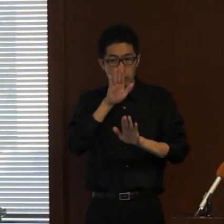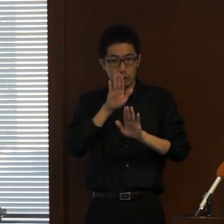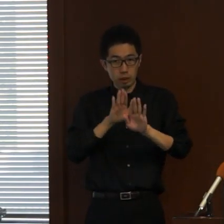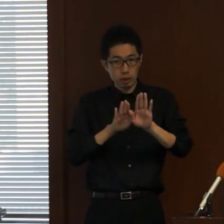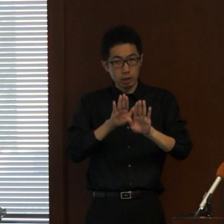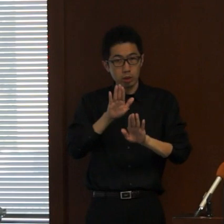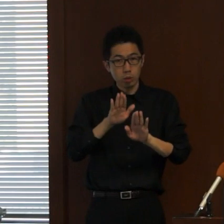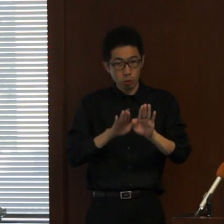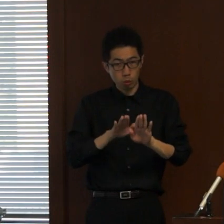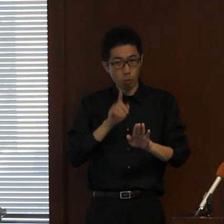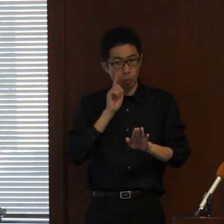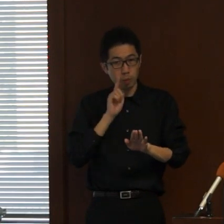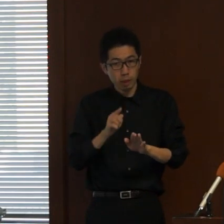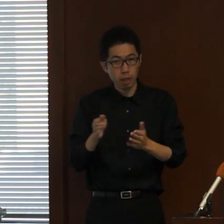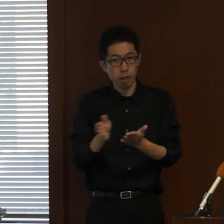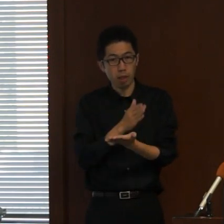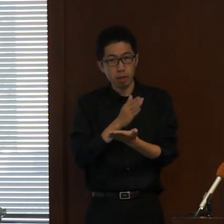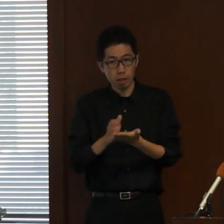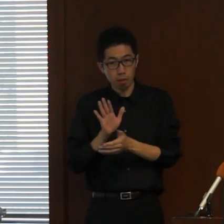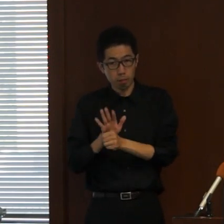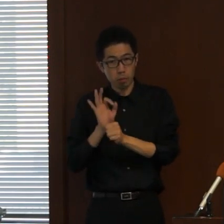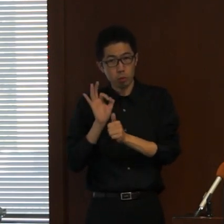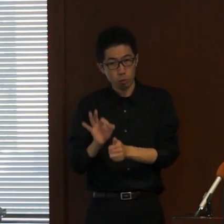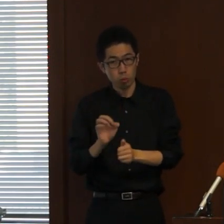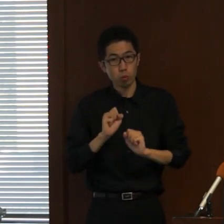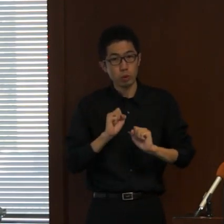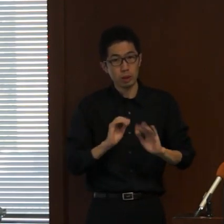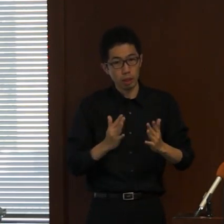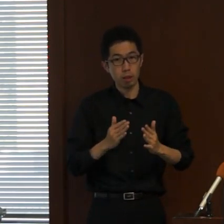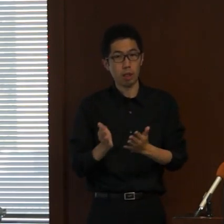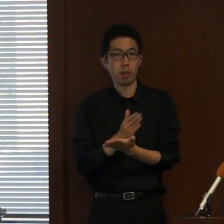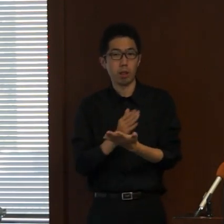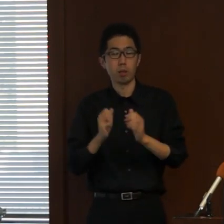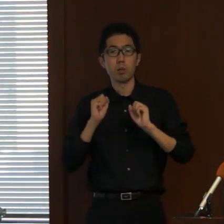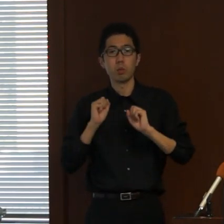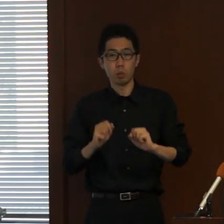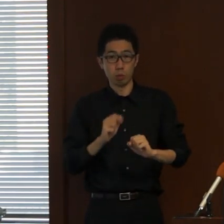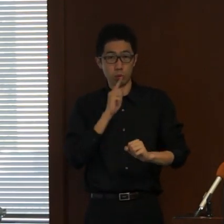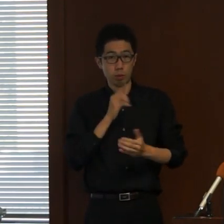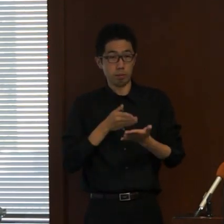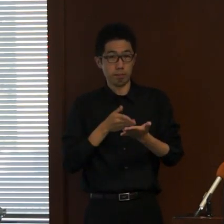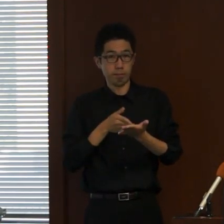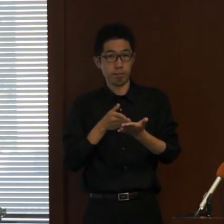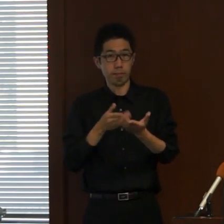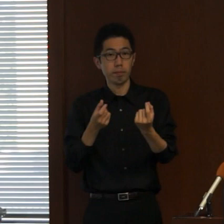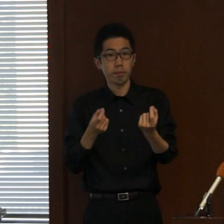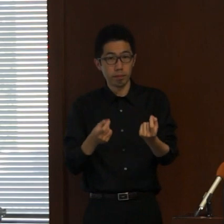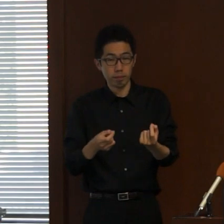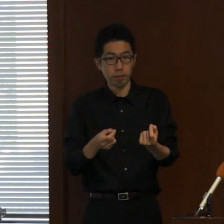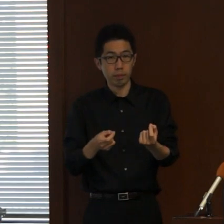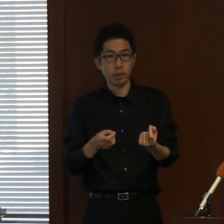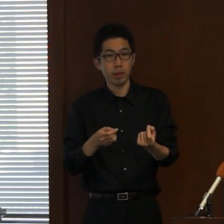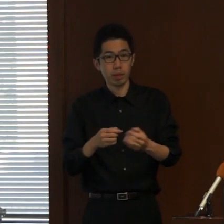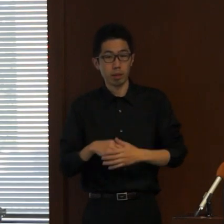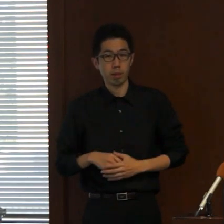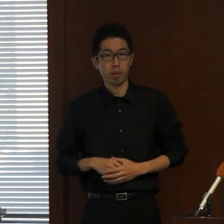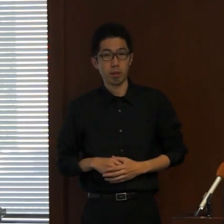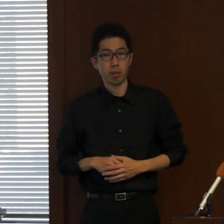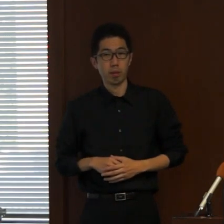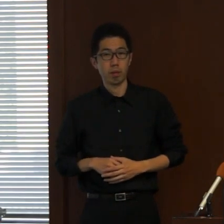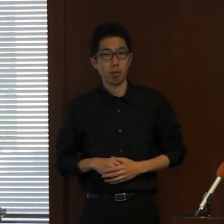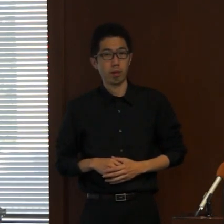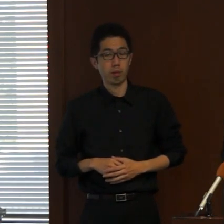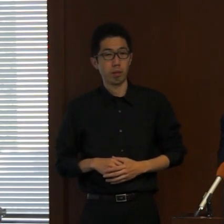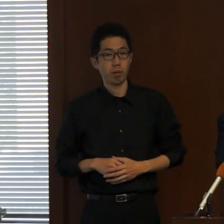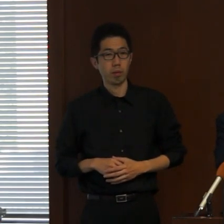し上げさせていただいたので、実態として、そのような形態であるということだと思います。まあ、それ